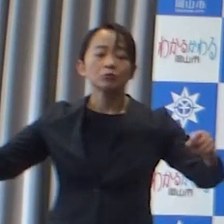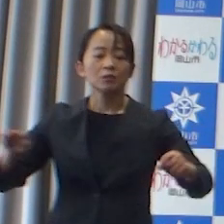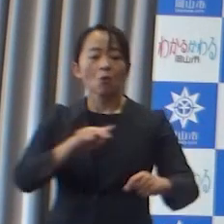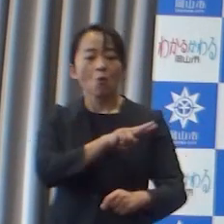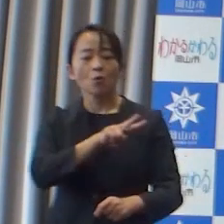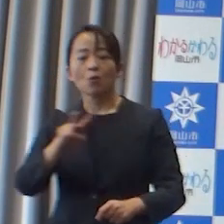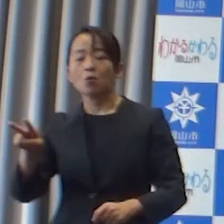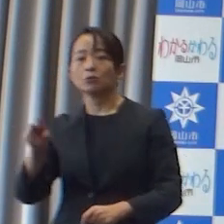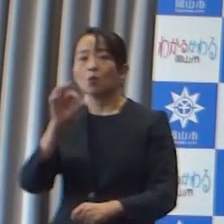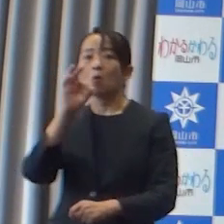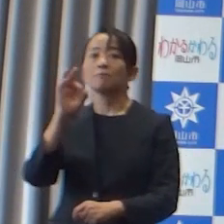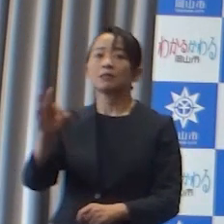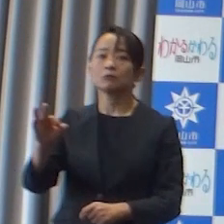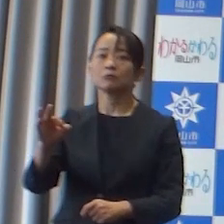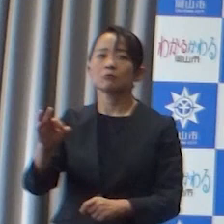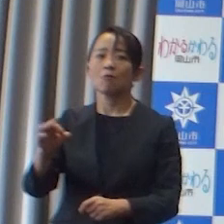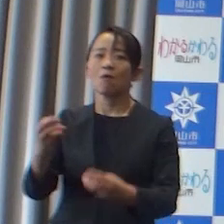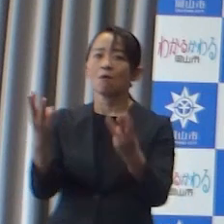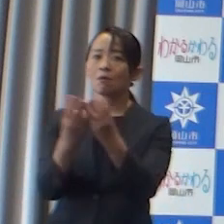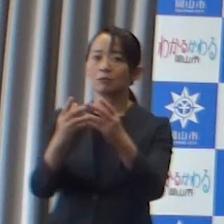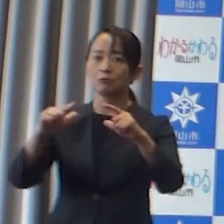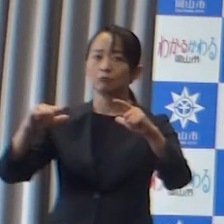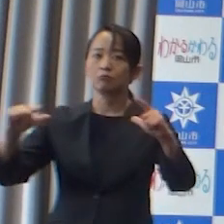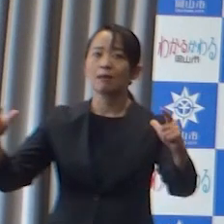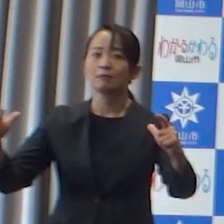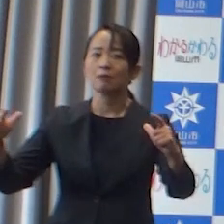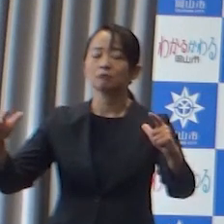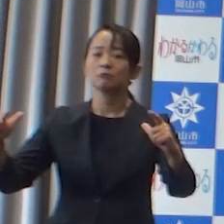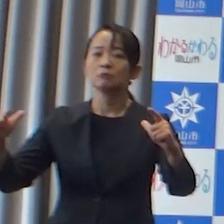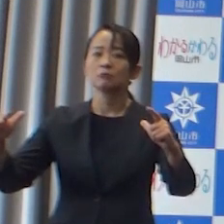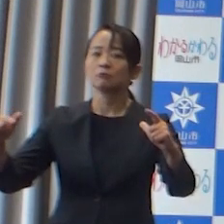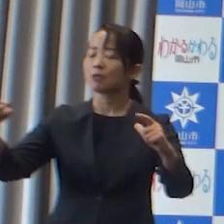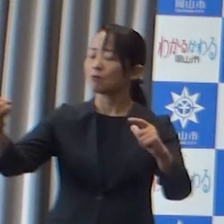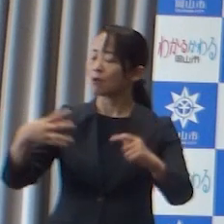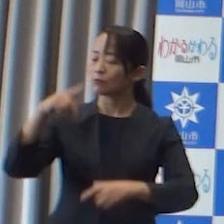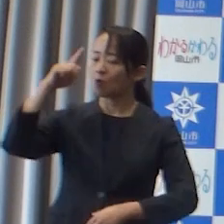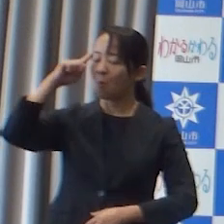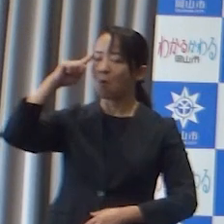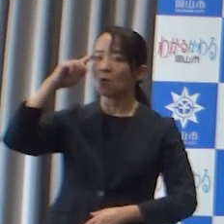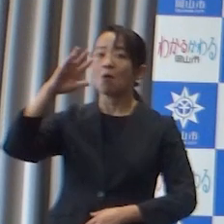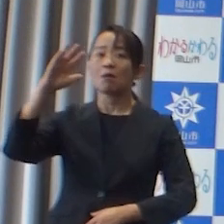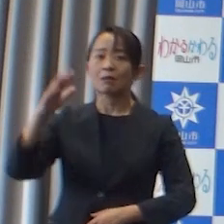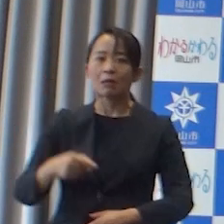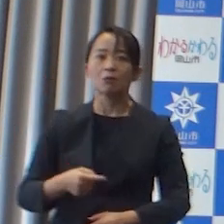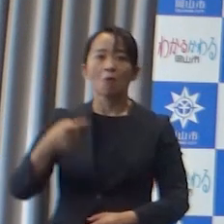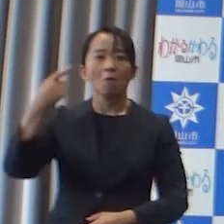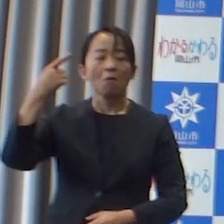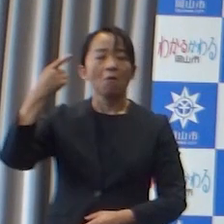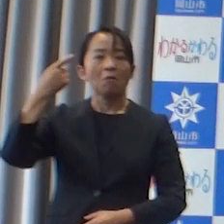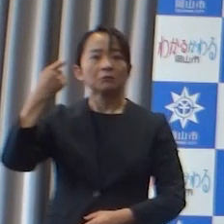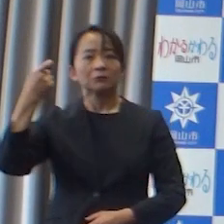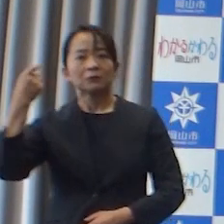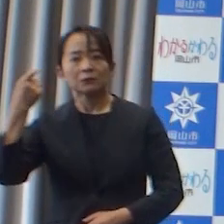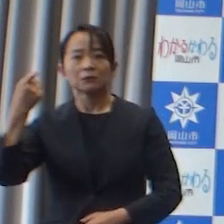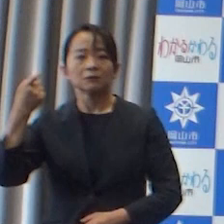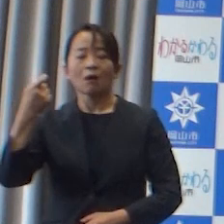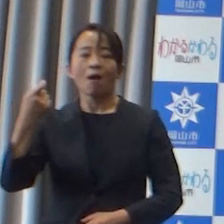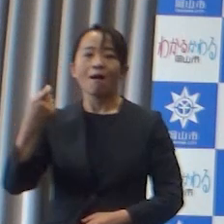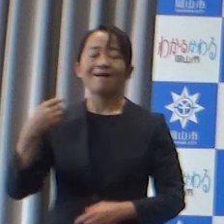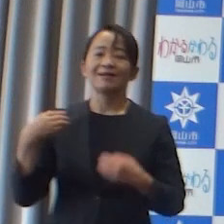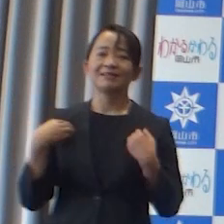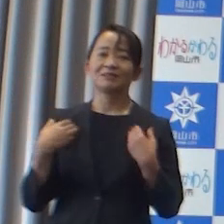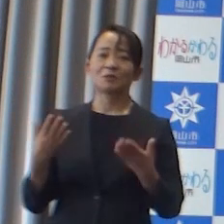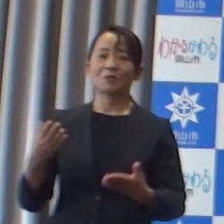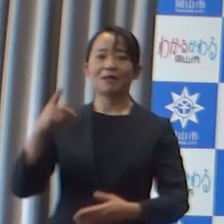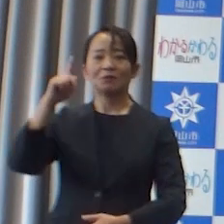という指摘もあるんですけれども、まあそれほど今気にする必要はないんじゃないかなと、こういう